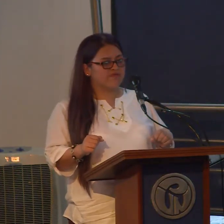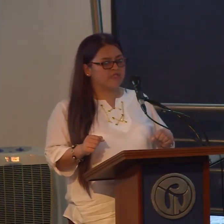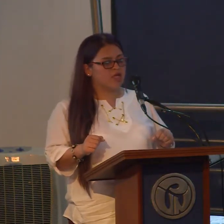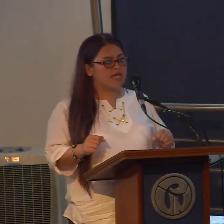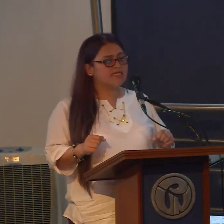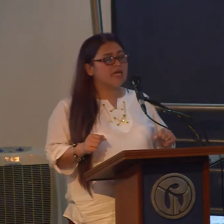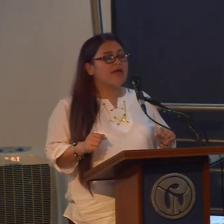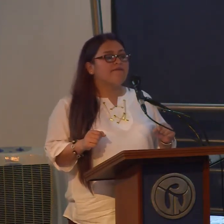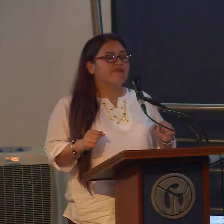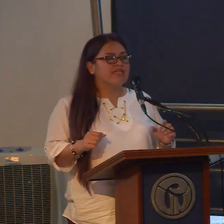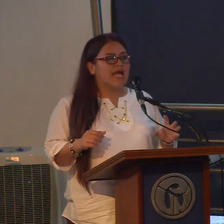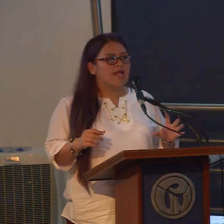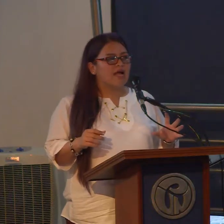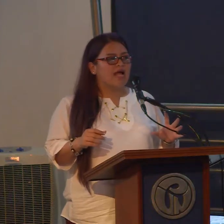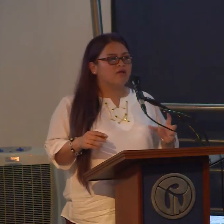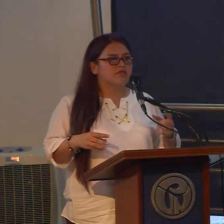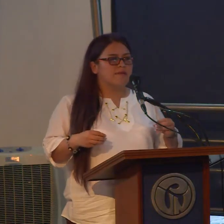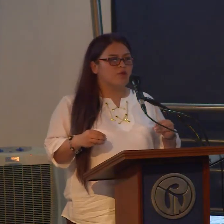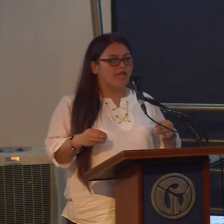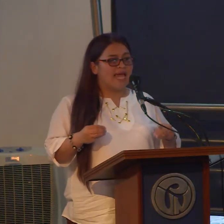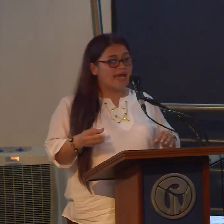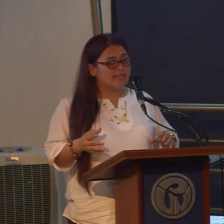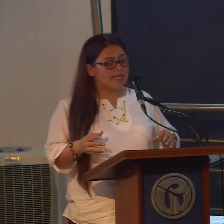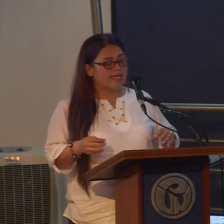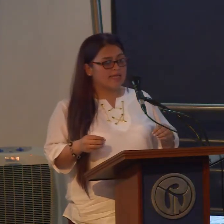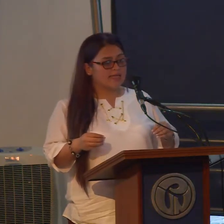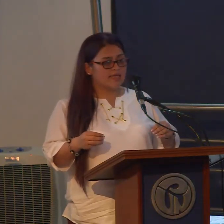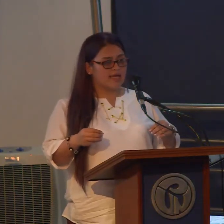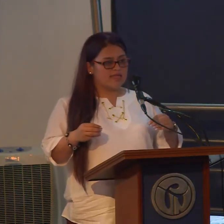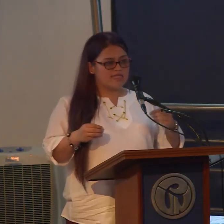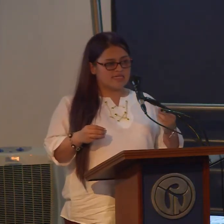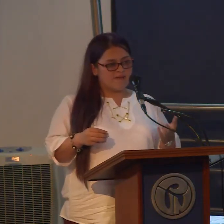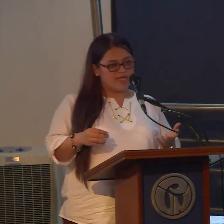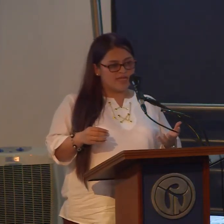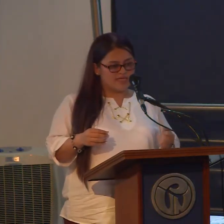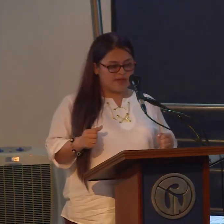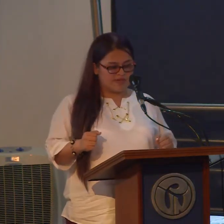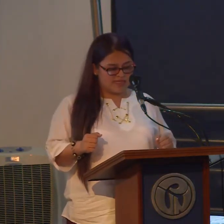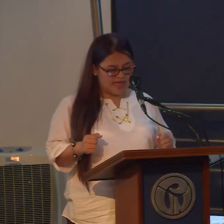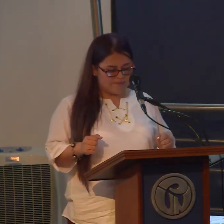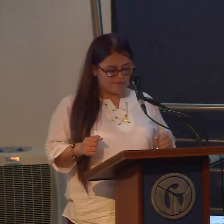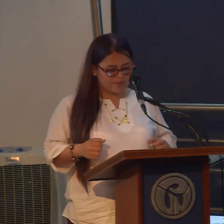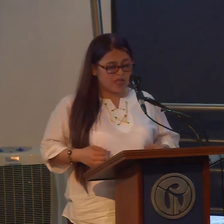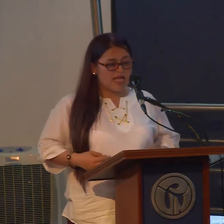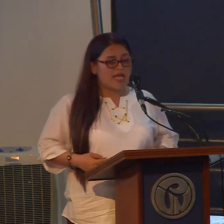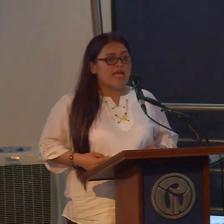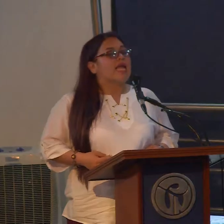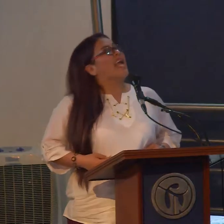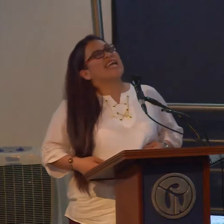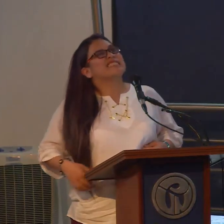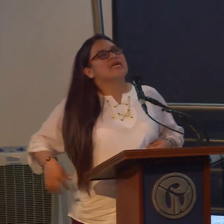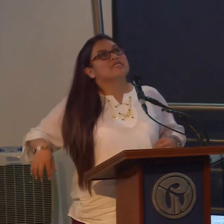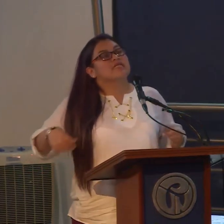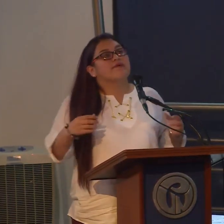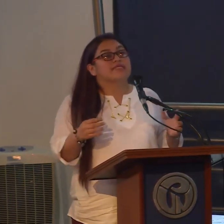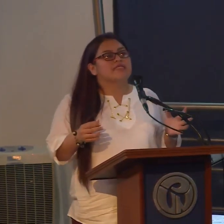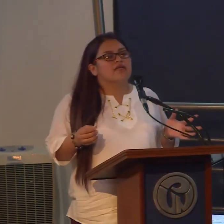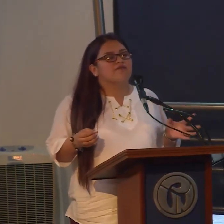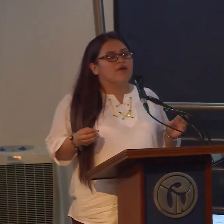los profesionales frente al concepto de arte y discapacidad.